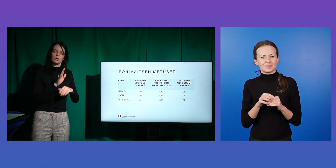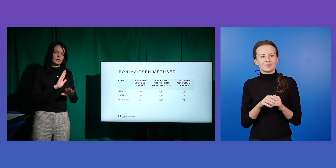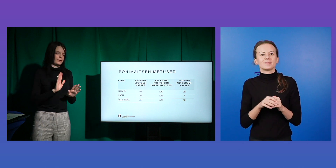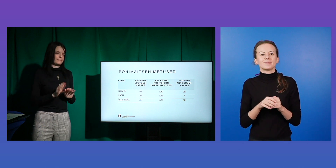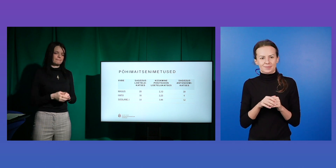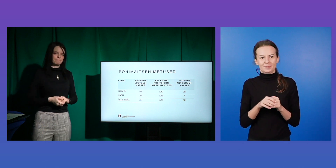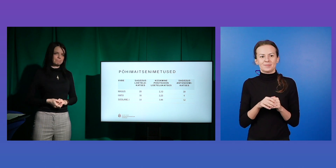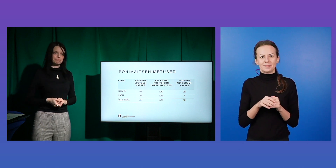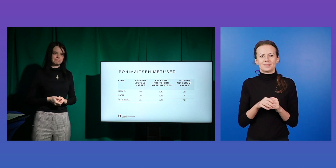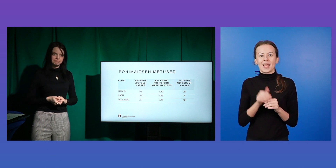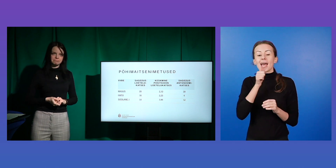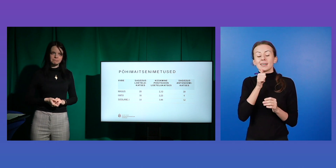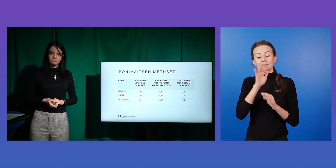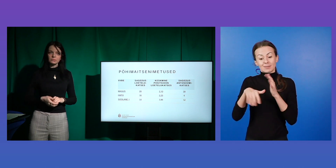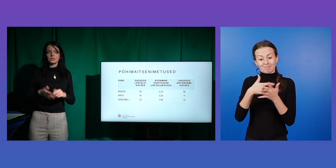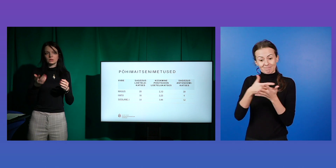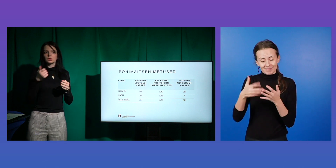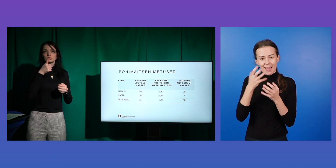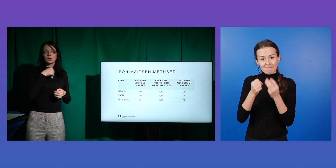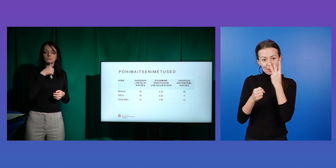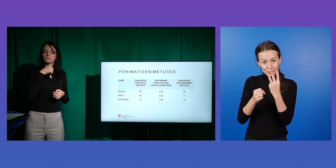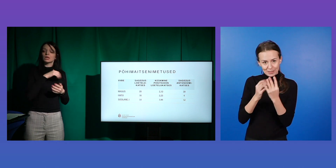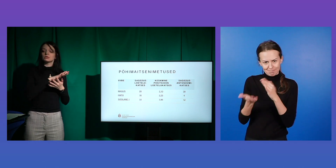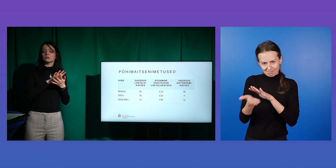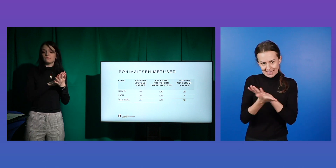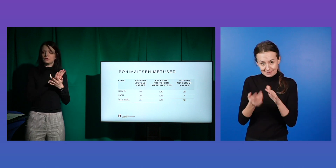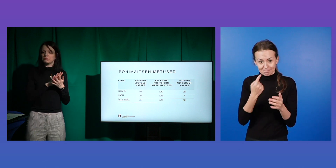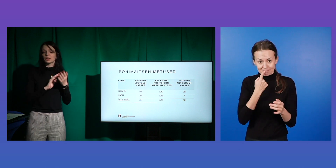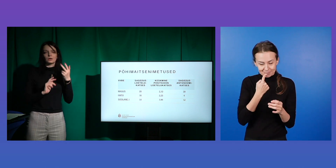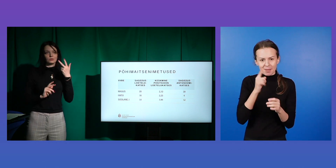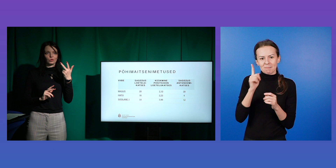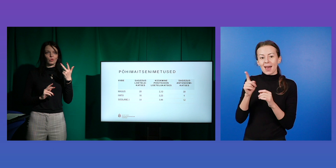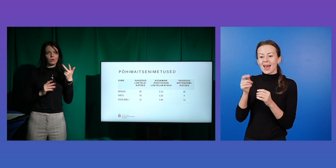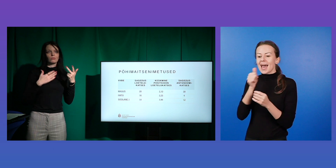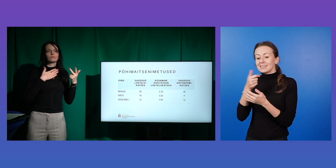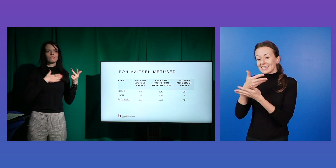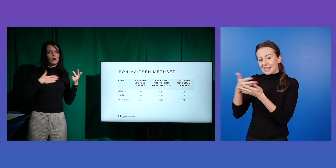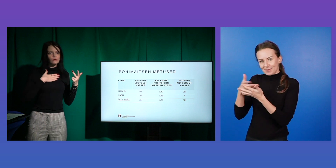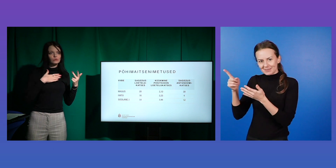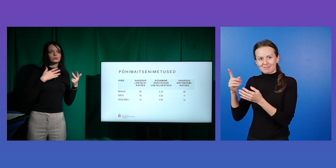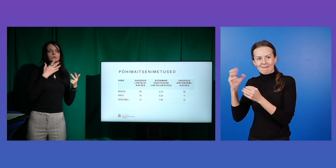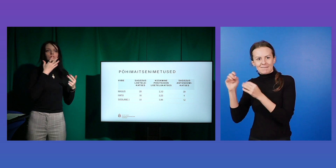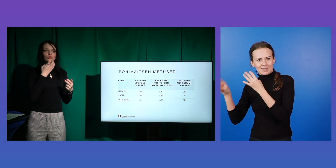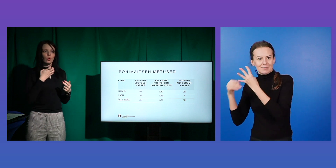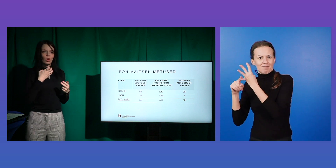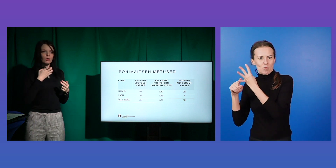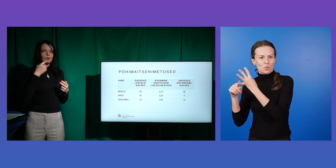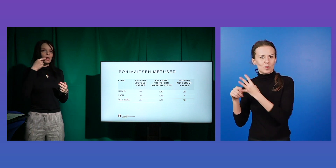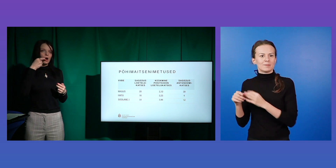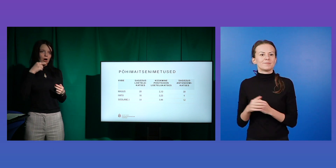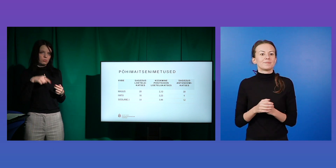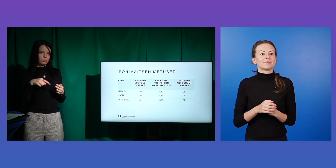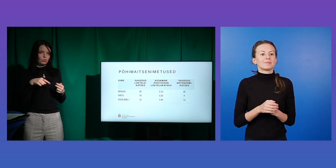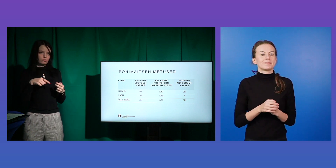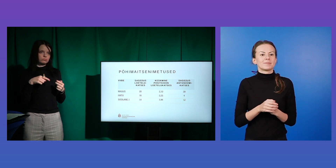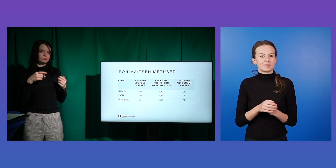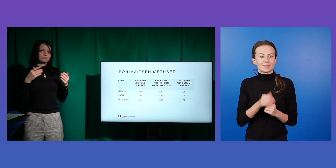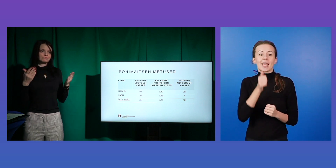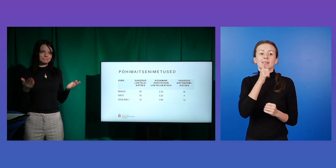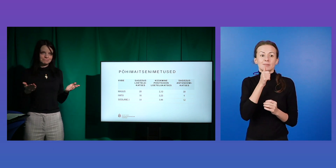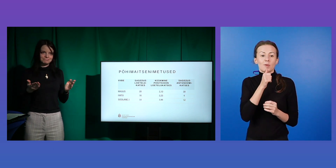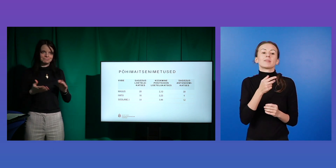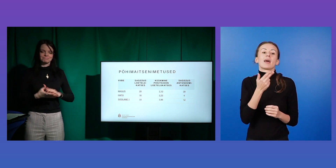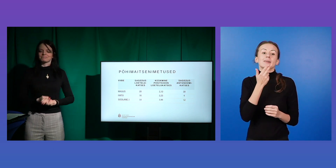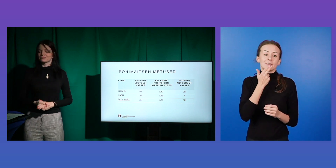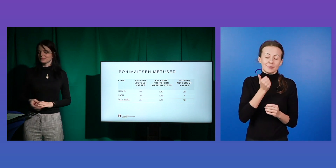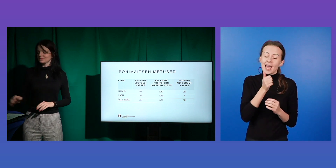Aga põhimaitsete hulka nagu viipekeeles ta sinna ei kuulunud. Et siis meil on siis 3 on magus, soolane ja